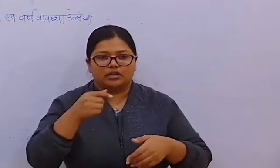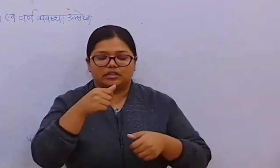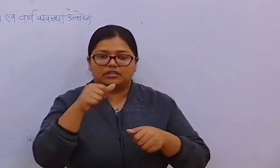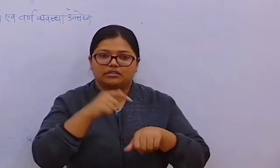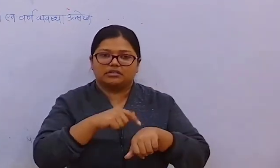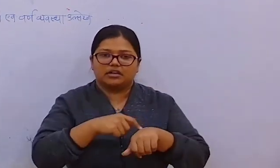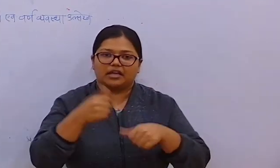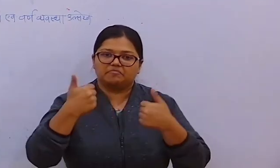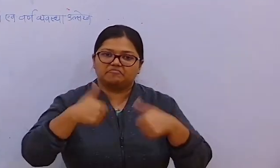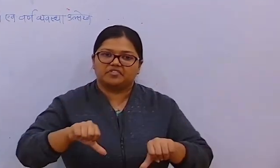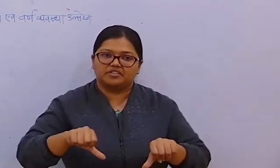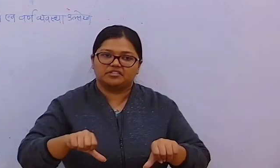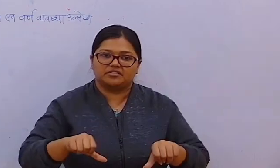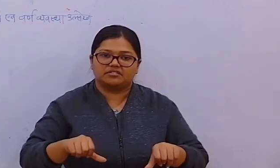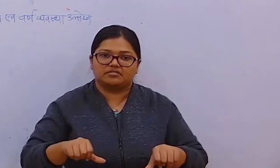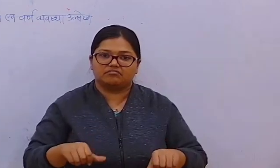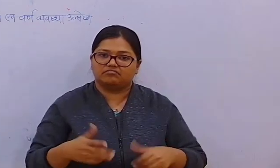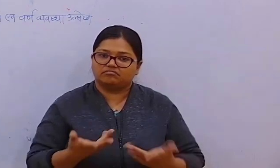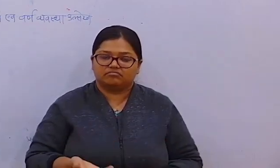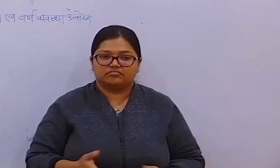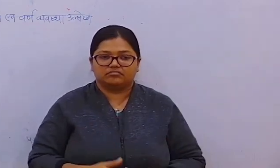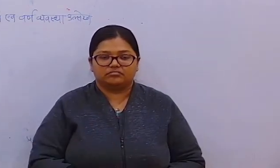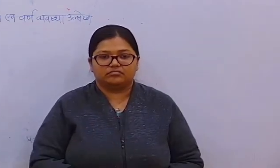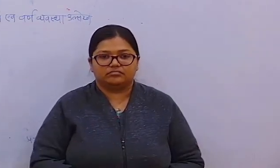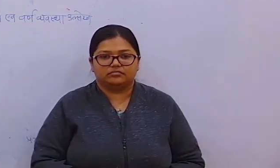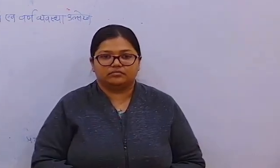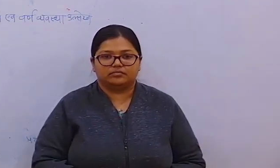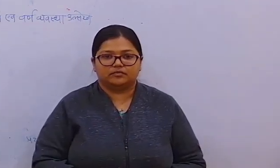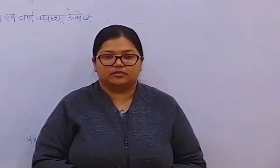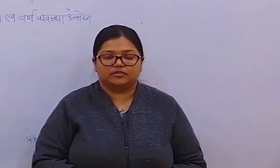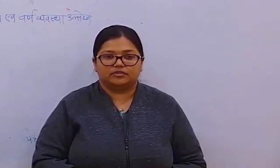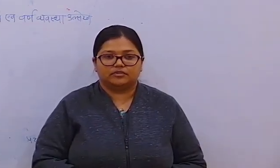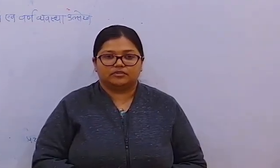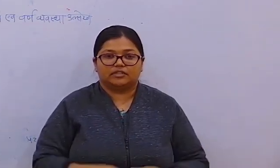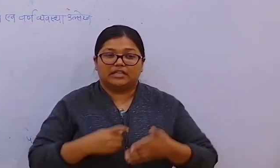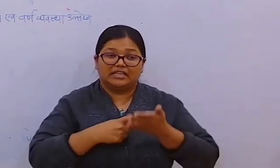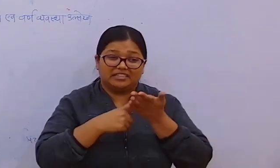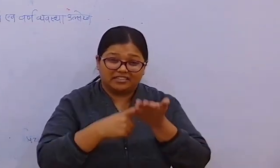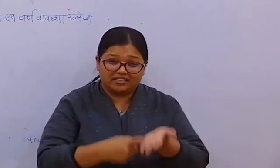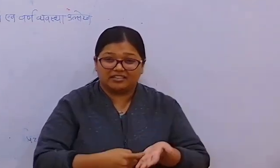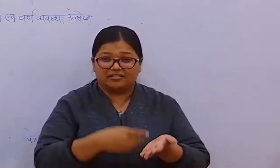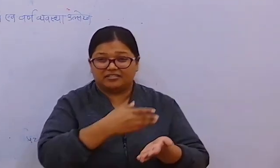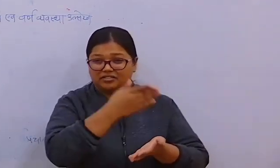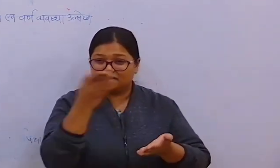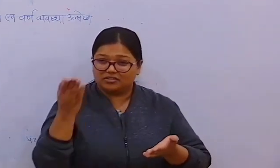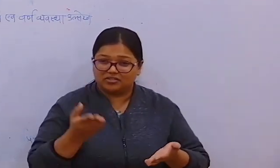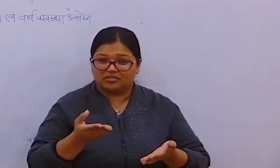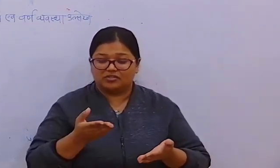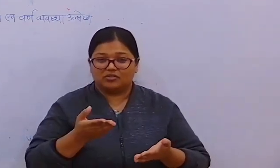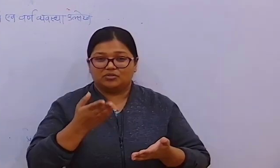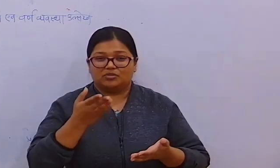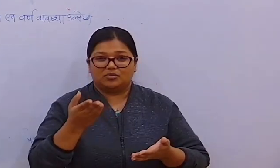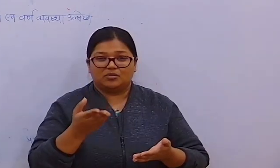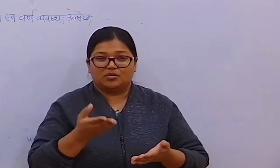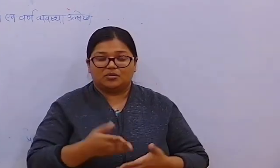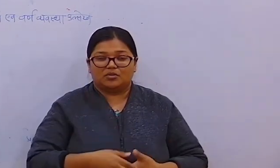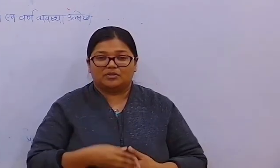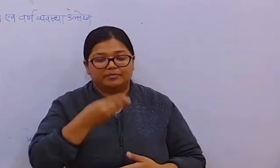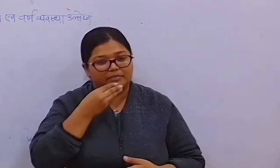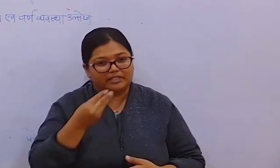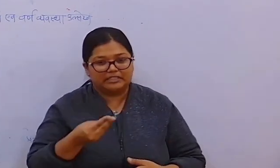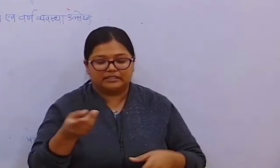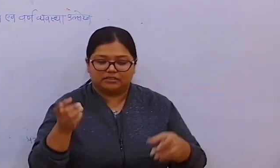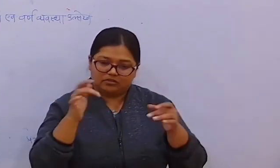ठीक है। अभी की क्लास को मैं यहीं पे खत्म कर रहा हूं। मंडे छुट्टी रहेगी कि नहीं रहेगी उसकी मैं ऑफिशियल जो भी है आप लोगों को